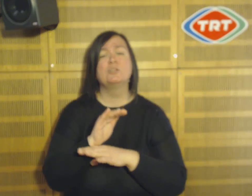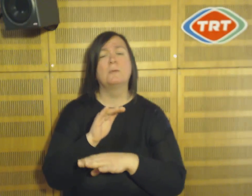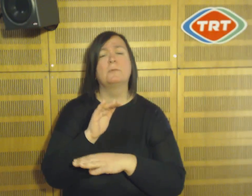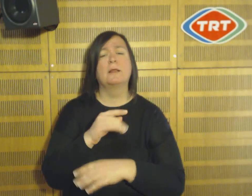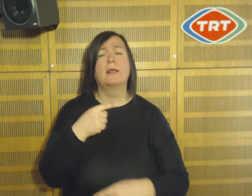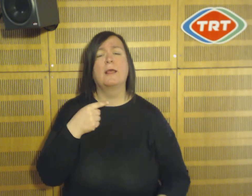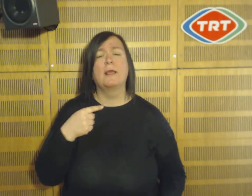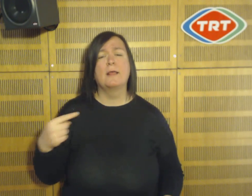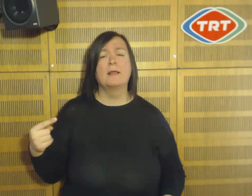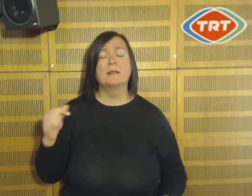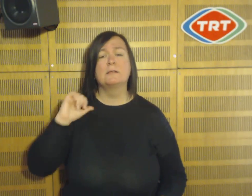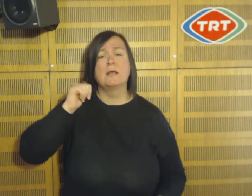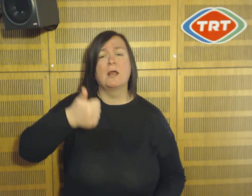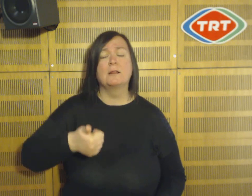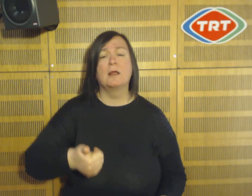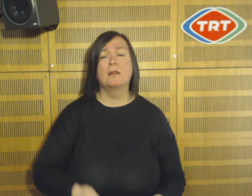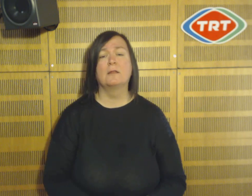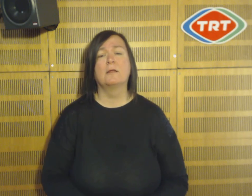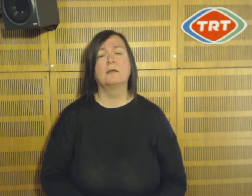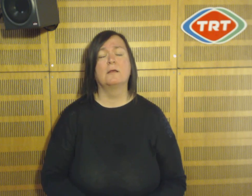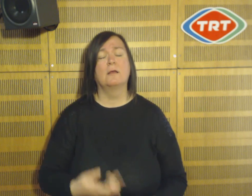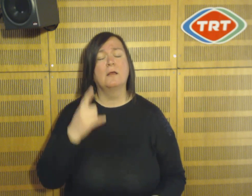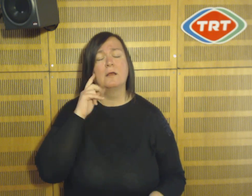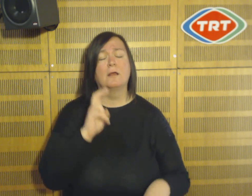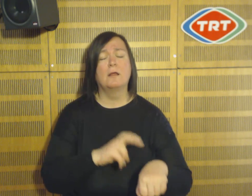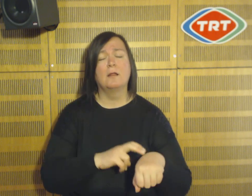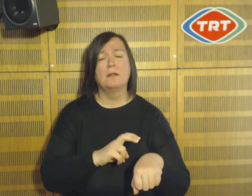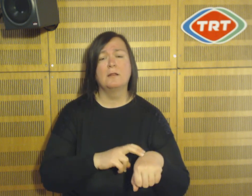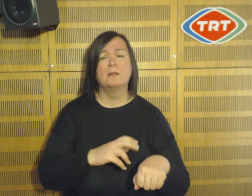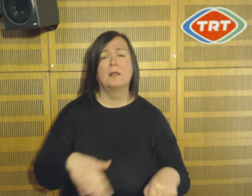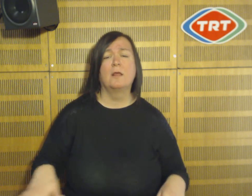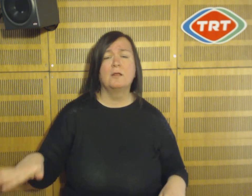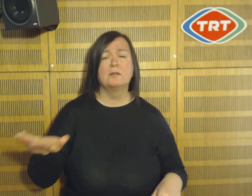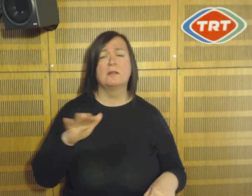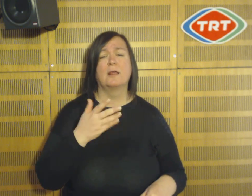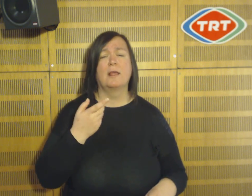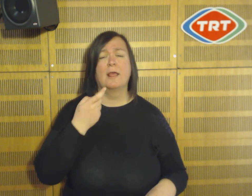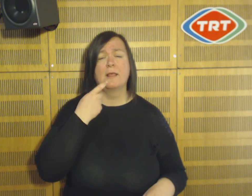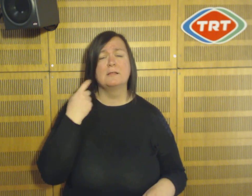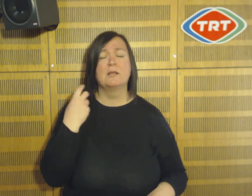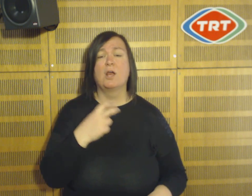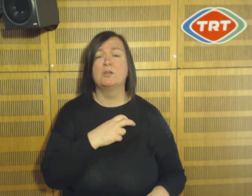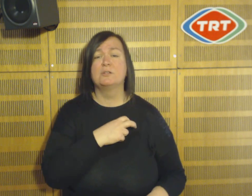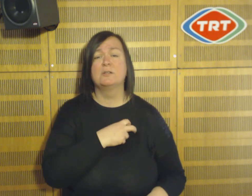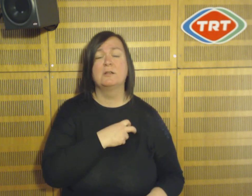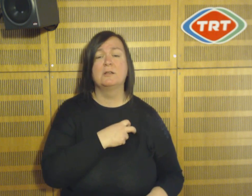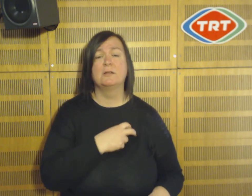eksik Yarınlar hatırlatır her şey eski aşkları